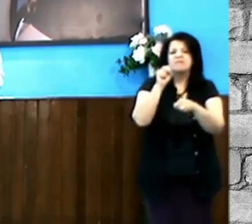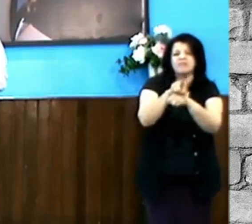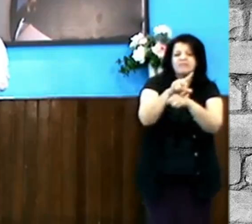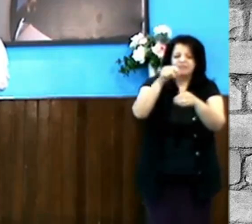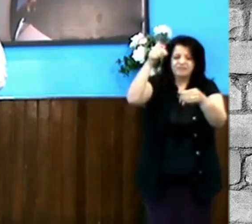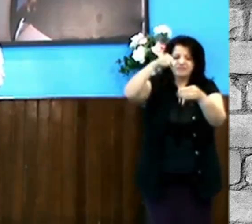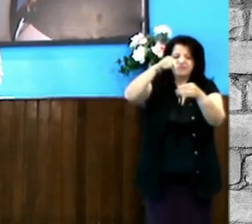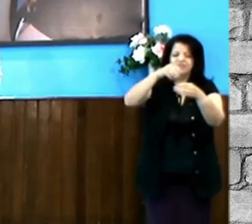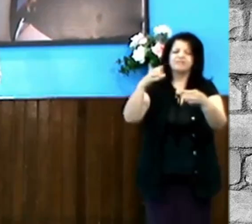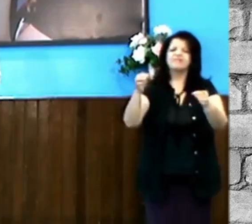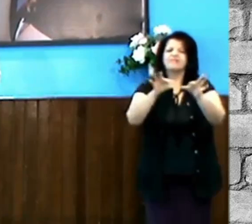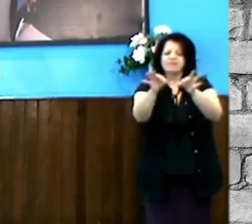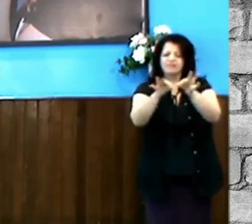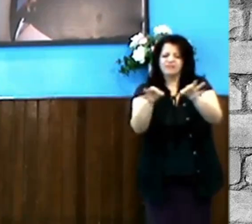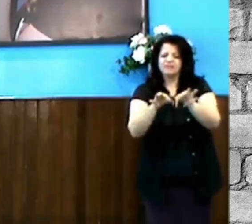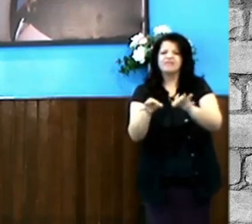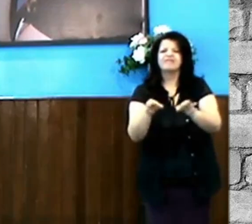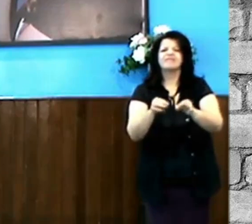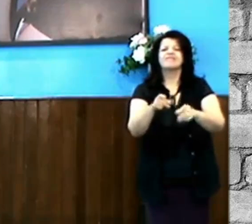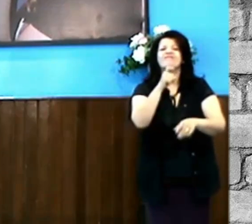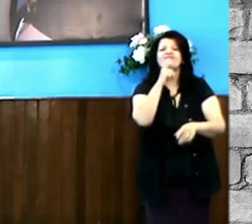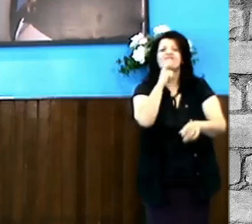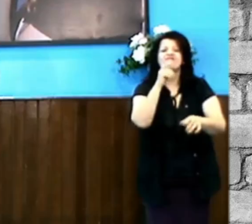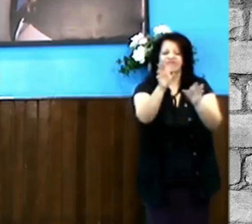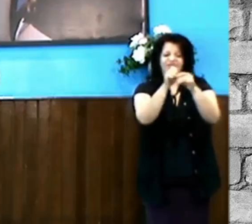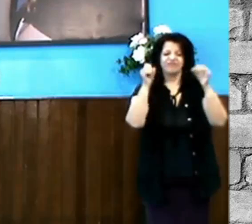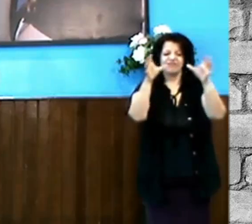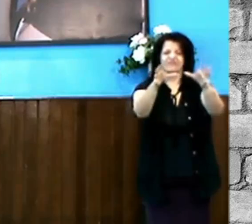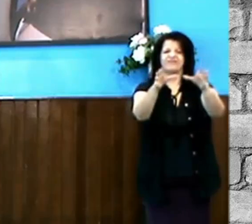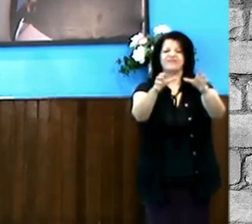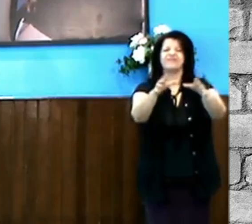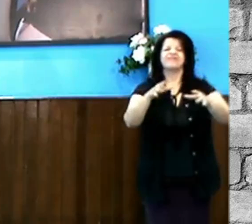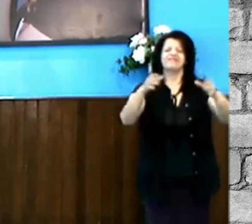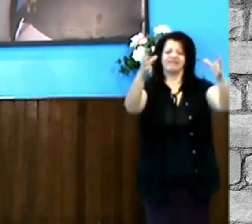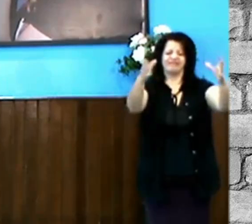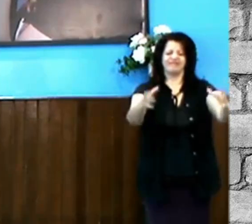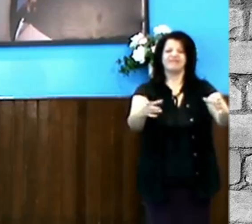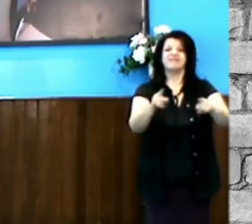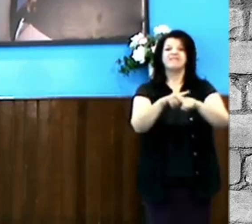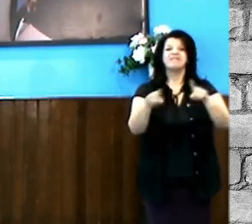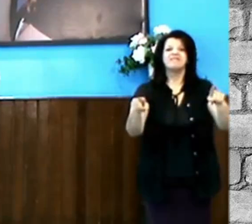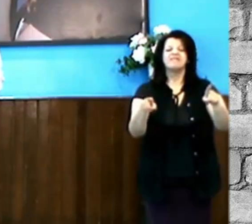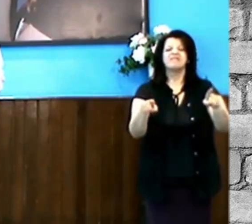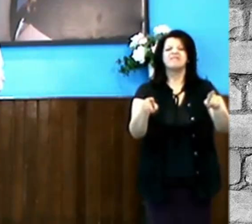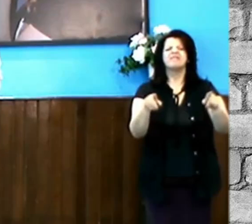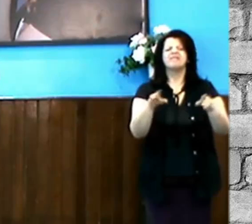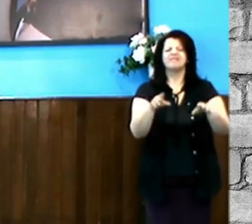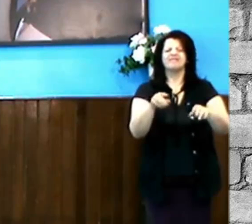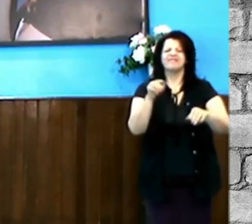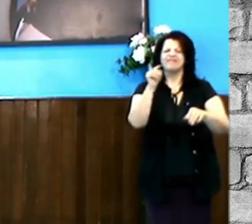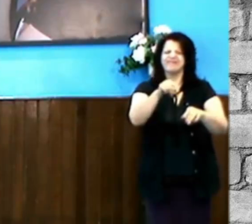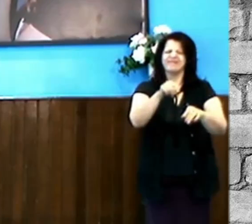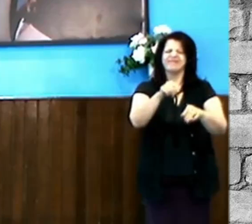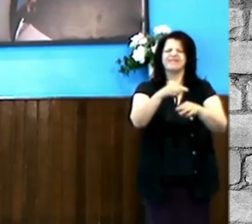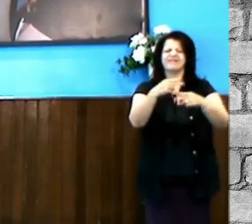normalmente é usada no processo de refrigeração dessa bebida, não é? Porém, essa substância que é